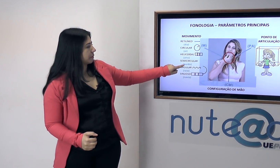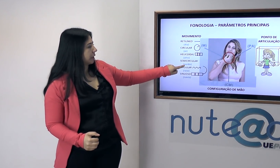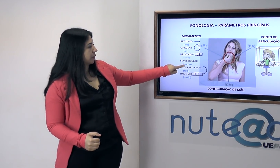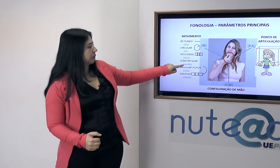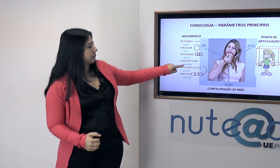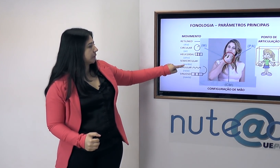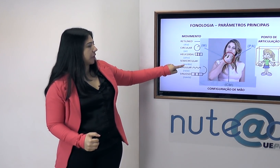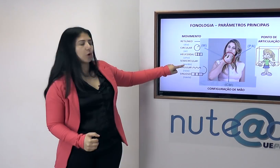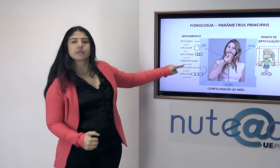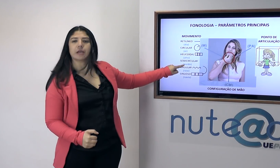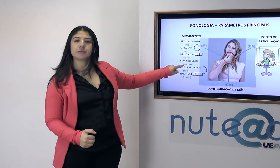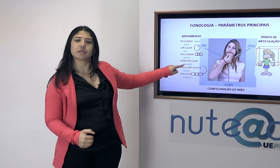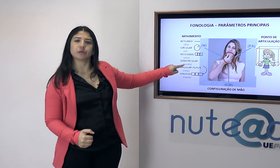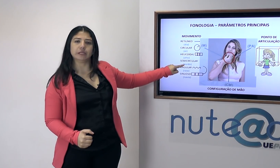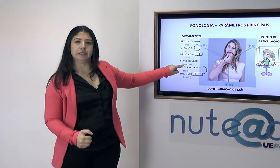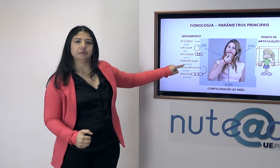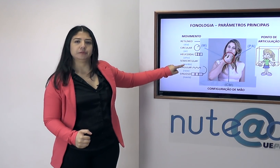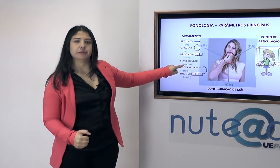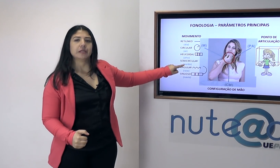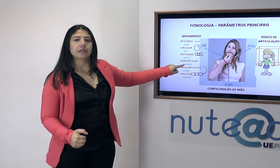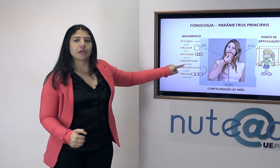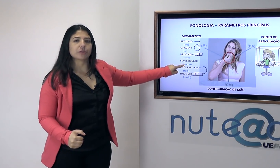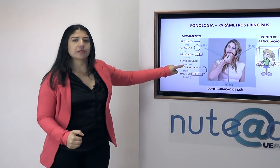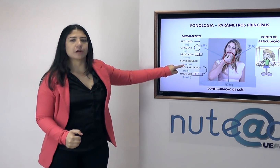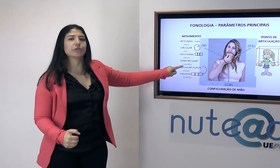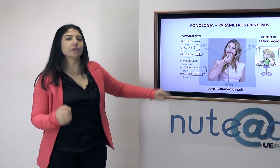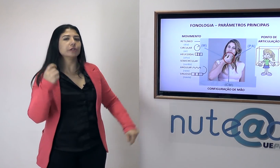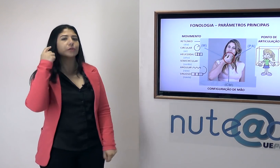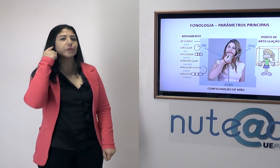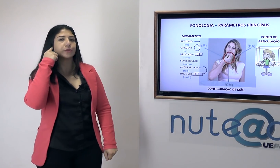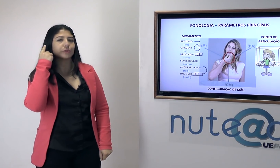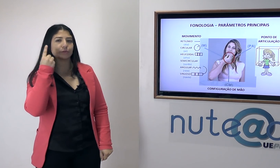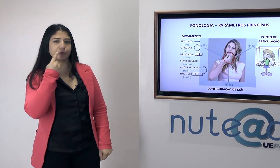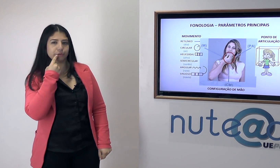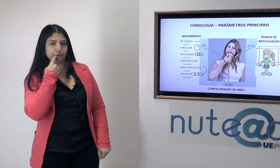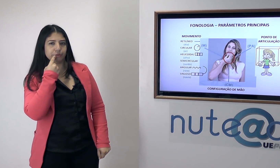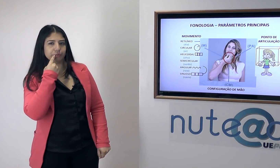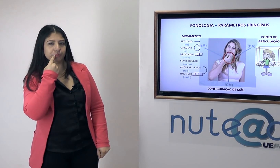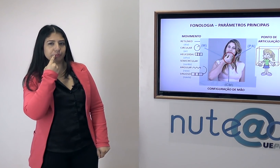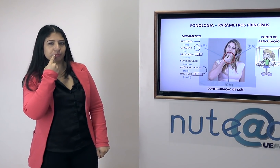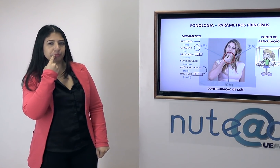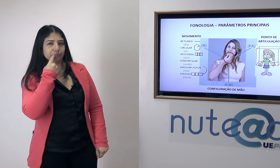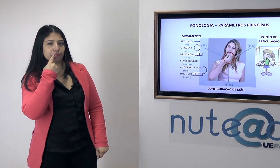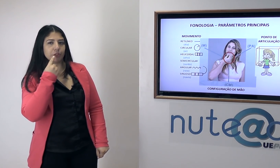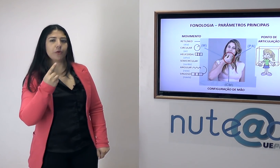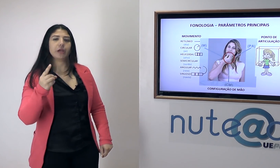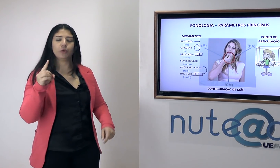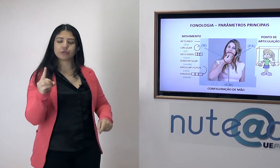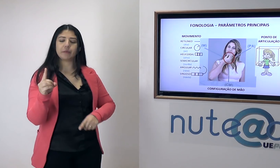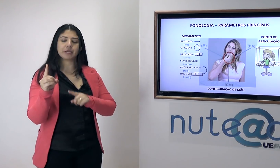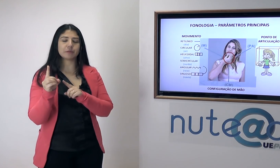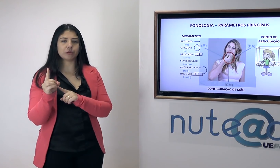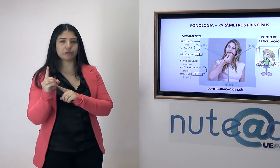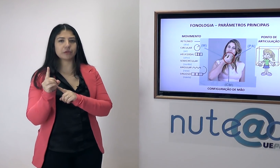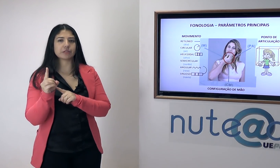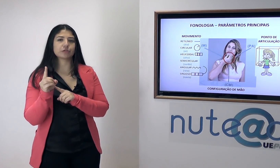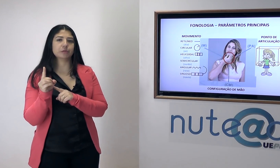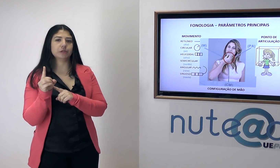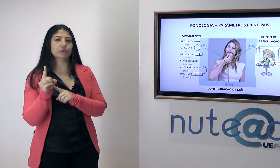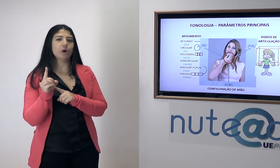também é o semicircular, que é o sinal de surdo. Então, eu uso a mesma configuração de mão,